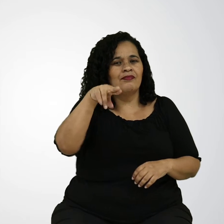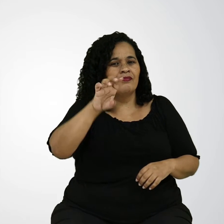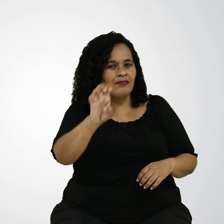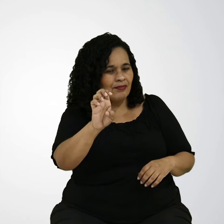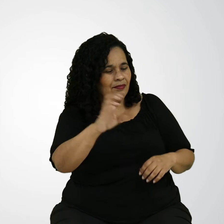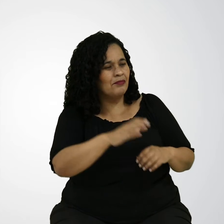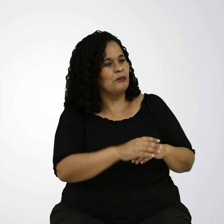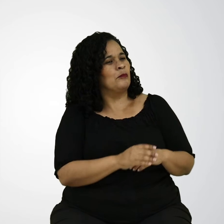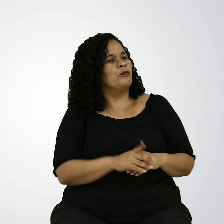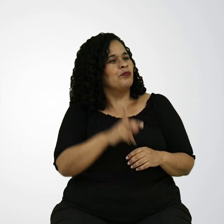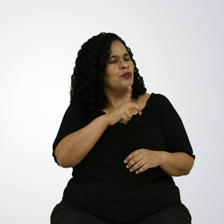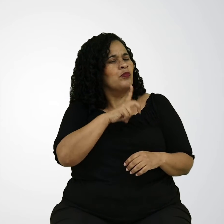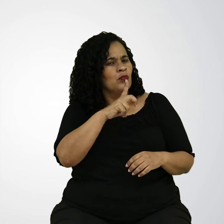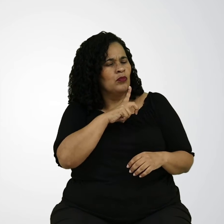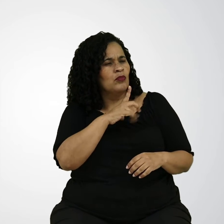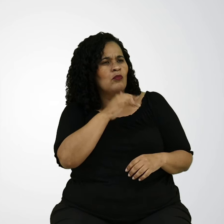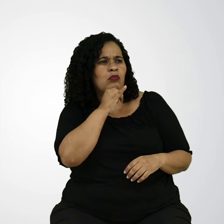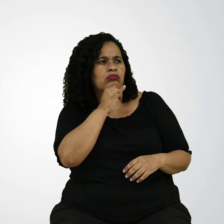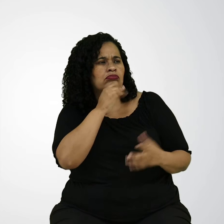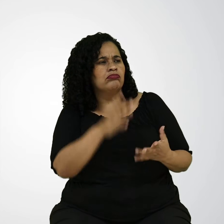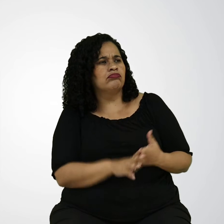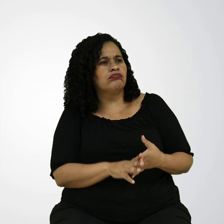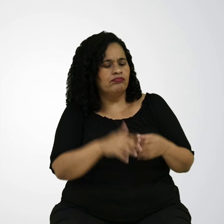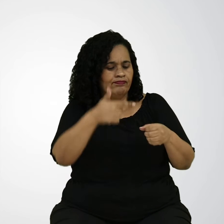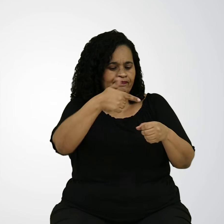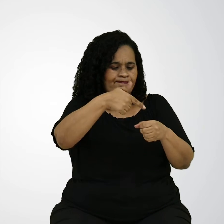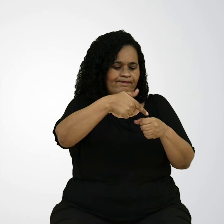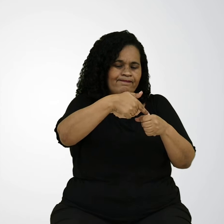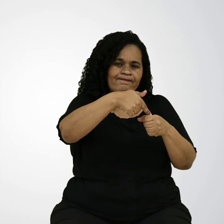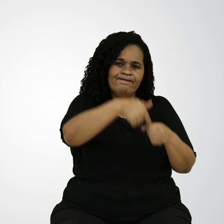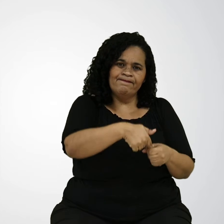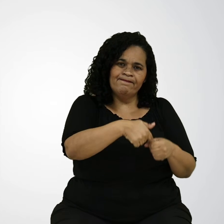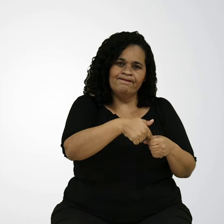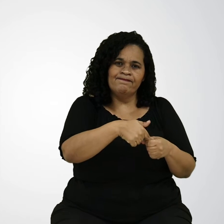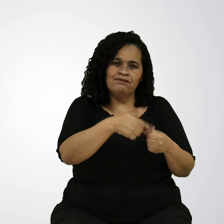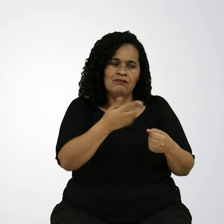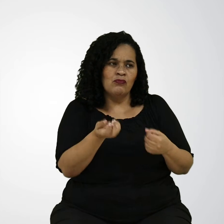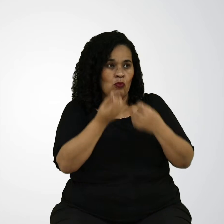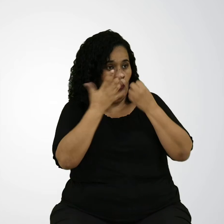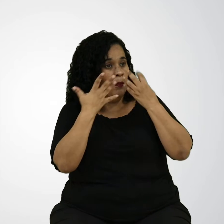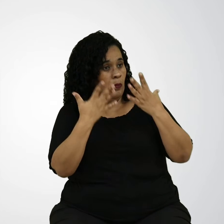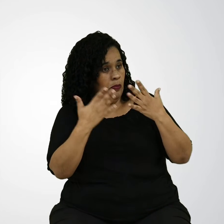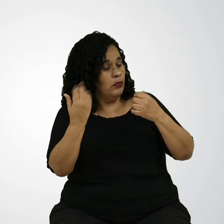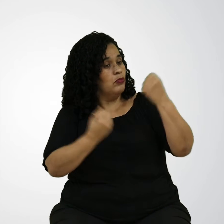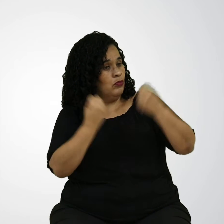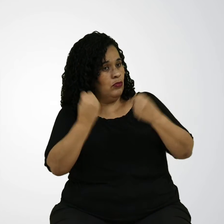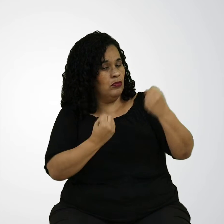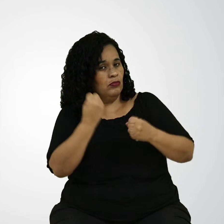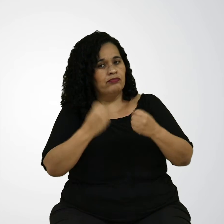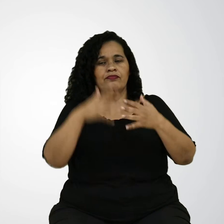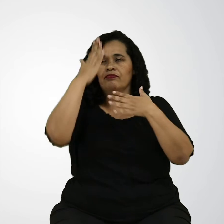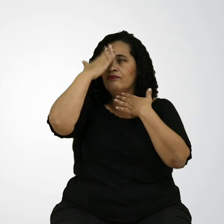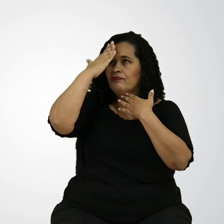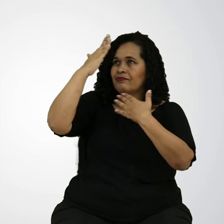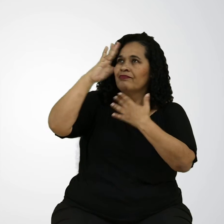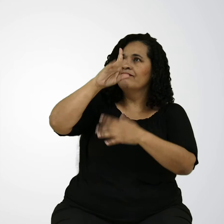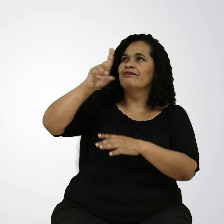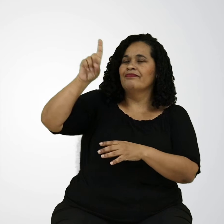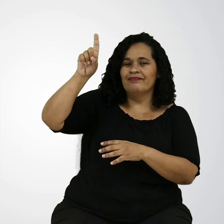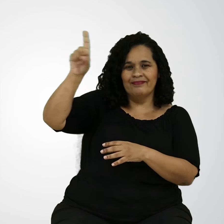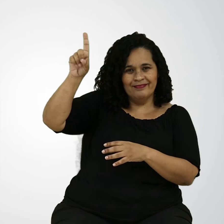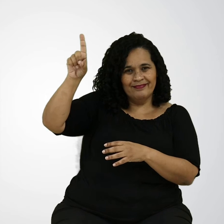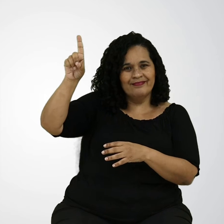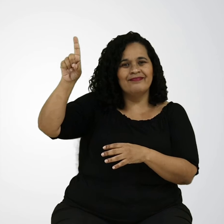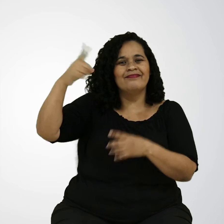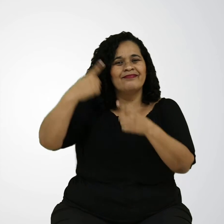você pega, sei lá, a gasolina rendeu um pouquinho mais. Agradecer a Deus, porque a gasolina podia ter acabado, mas não